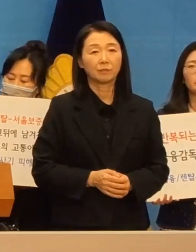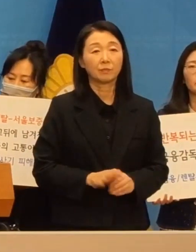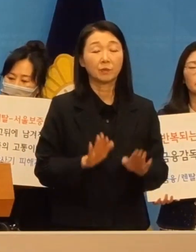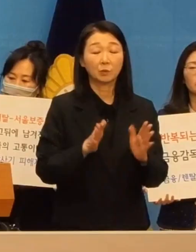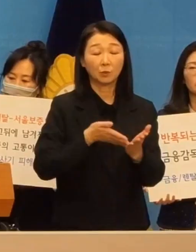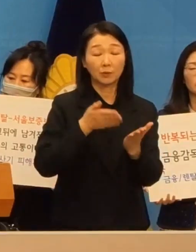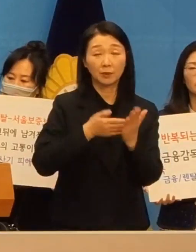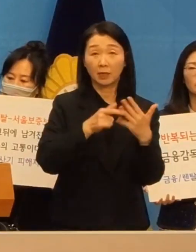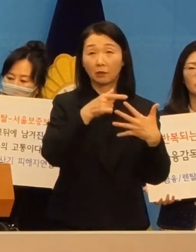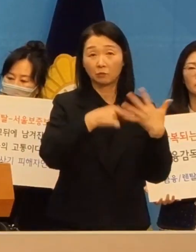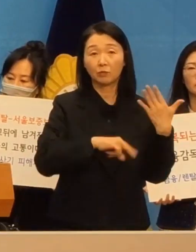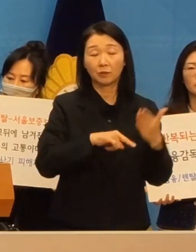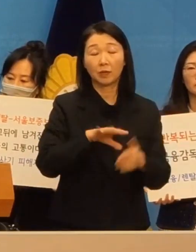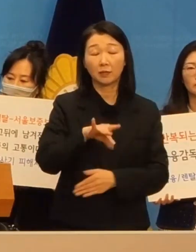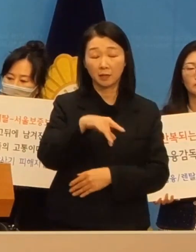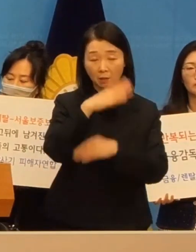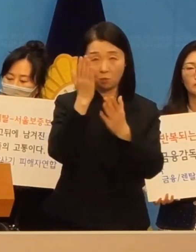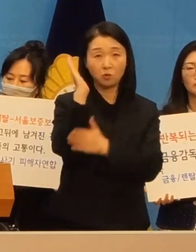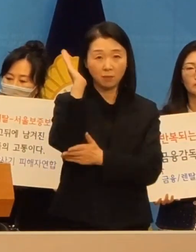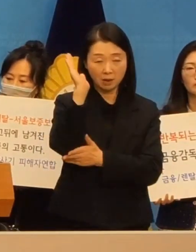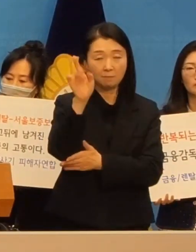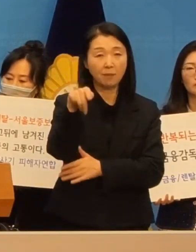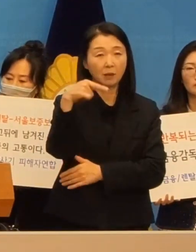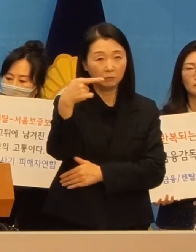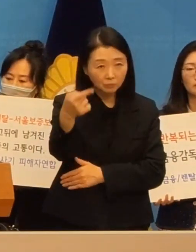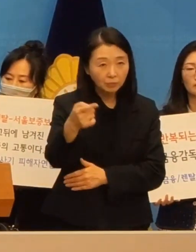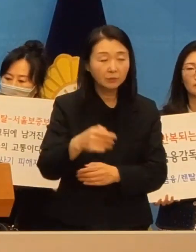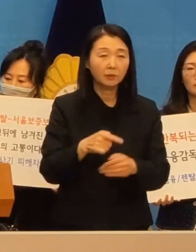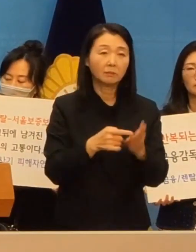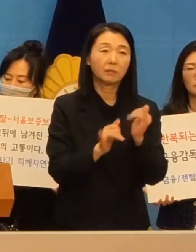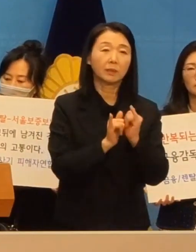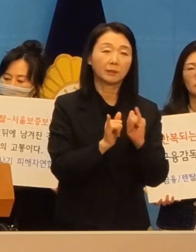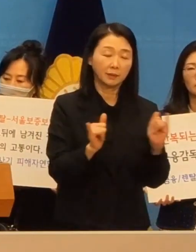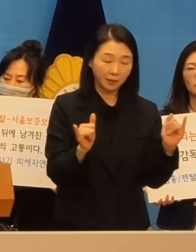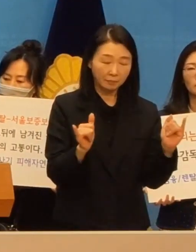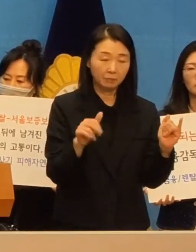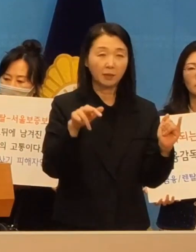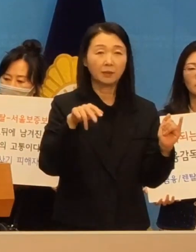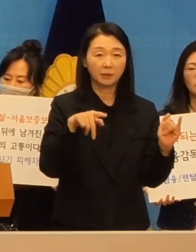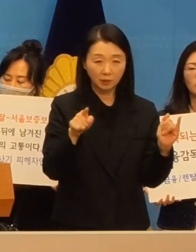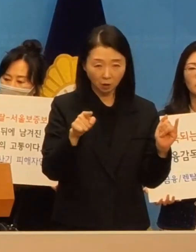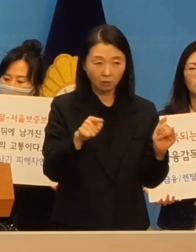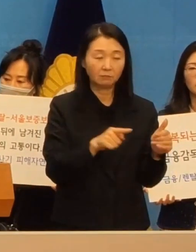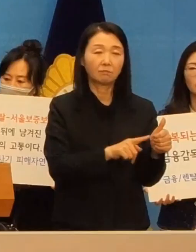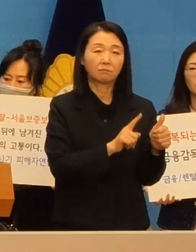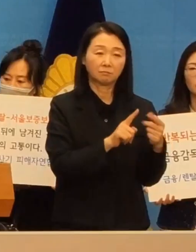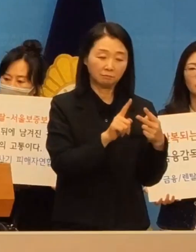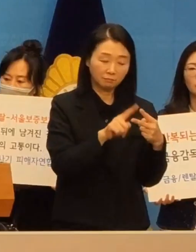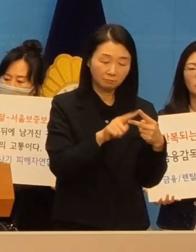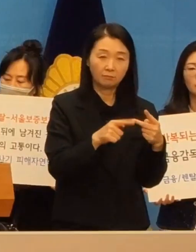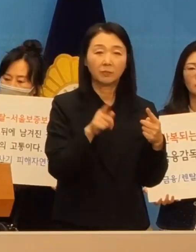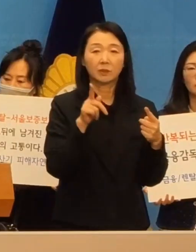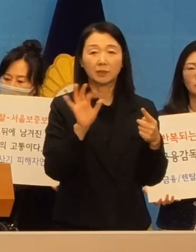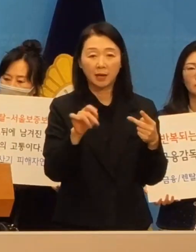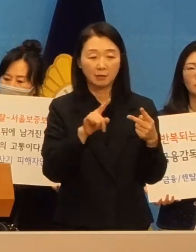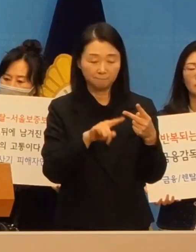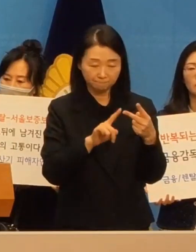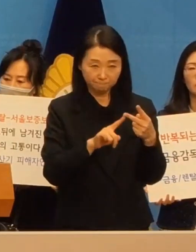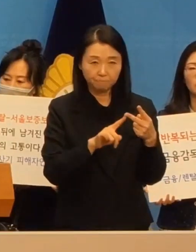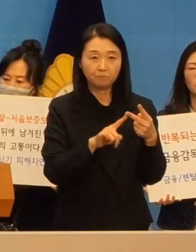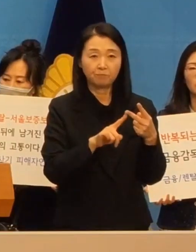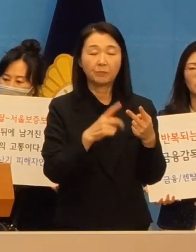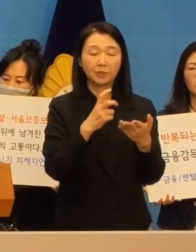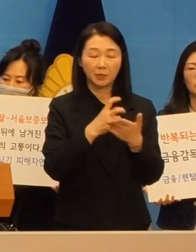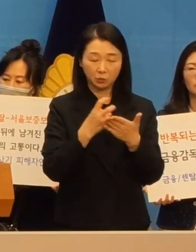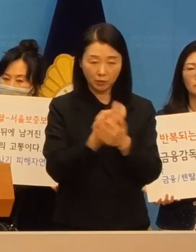기자회견 순서는 제가 모두 발언을 하고요. 또 우리 피해자과 서미진님 발언, 우리 강명수 협회장님께서 제도